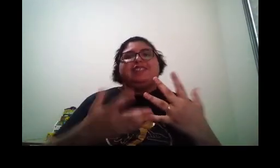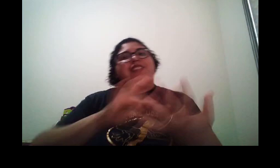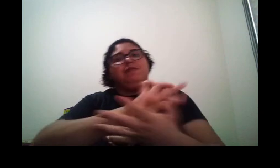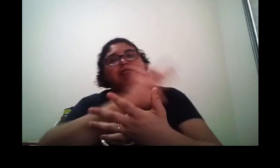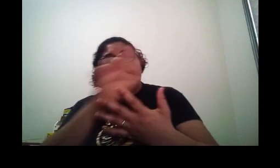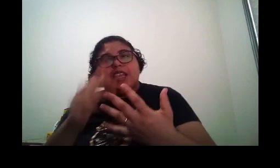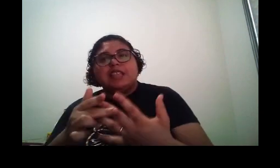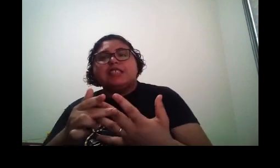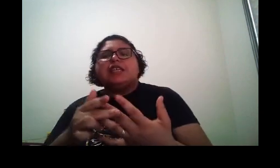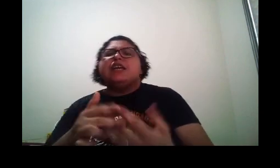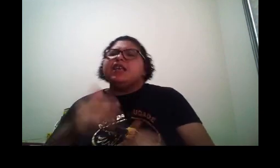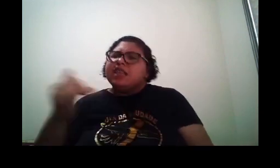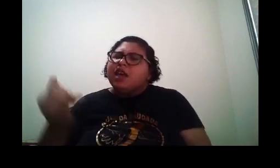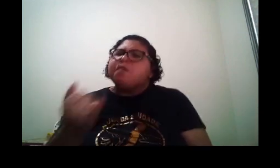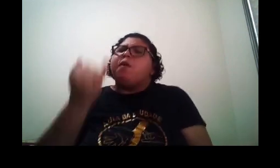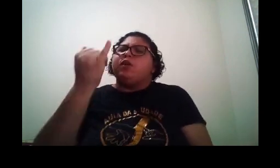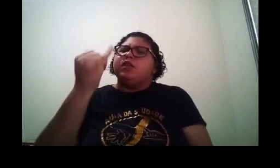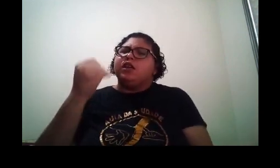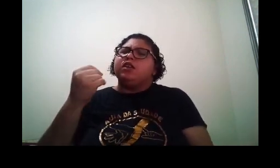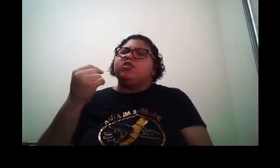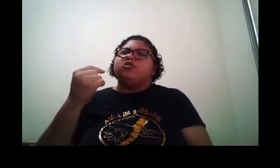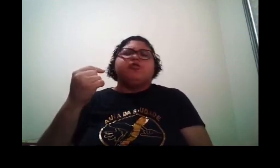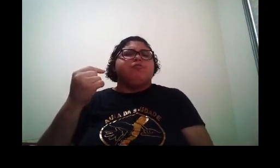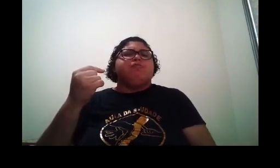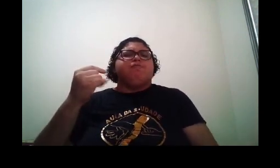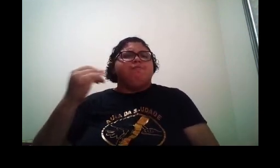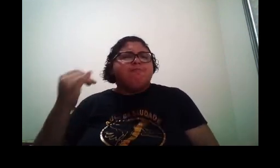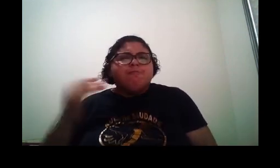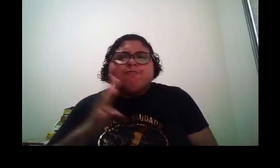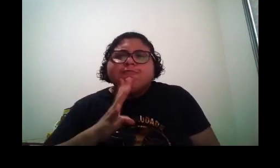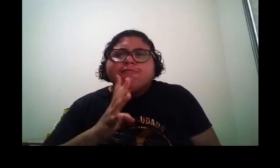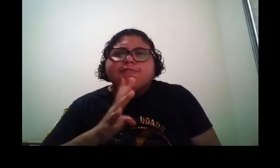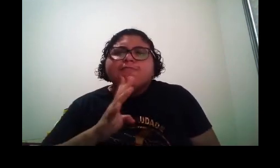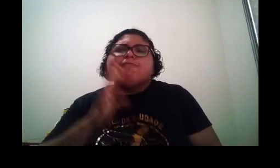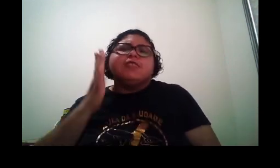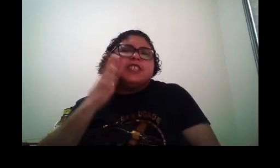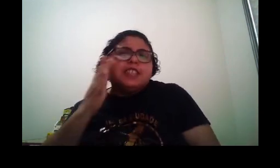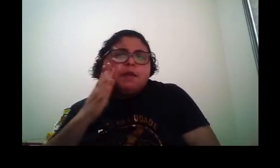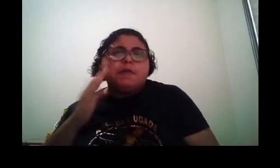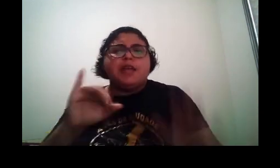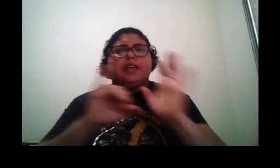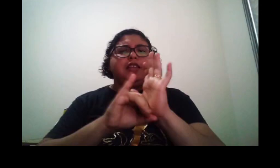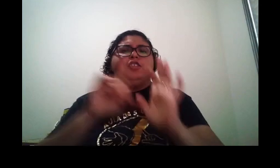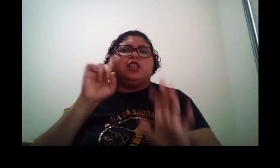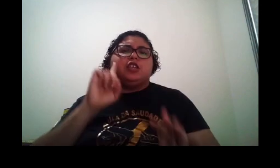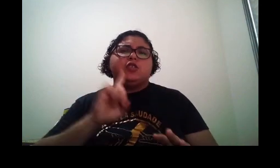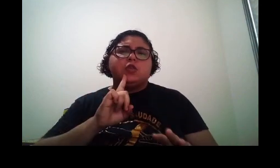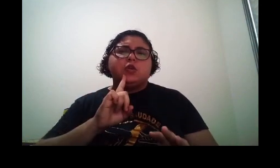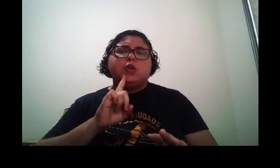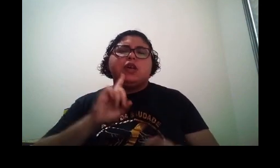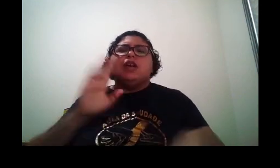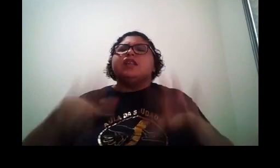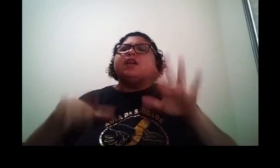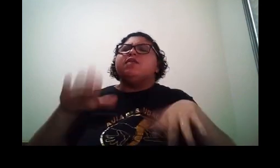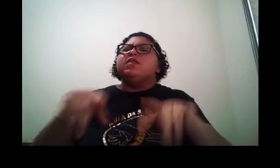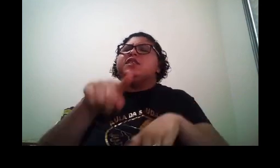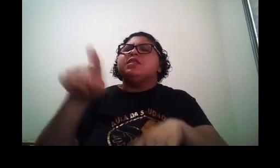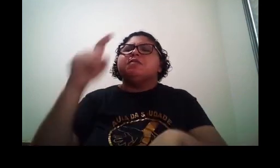como afirma Sclia, elas são multifacetadas, né? Existem vários tipos de identidades surdas. E eu,